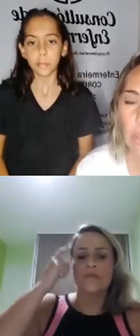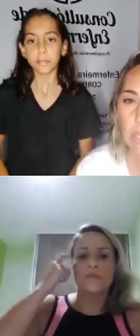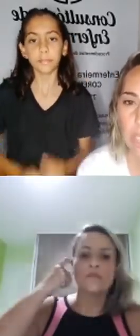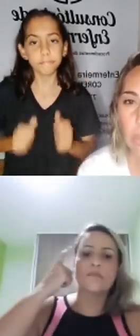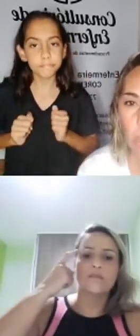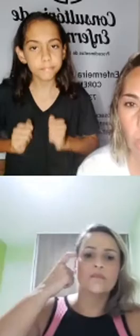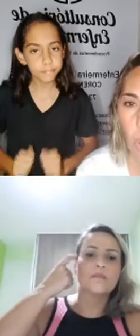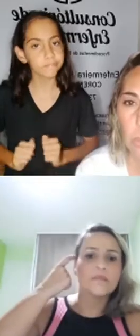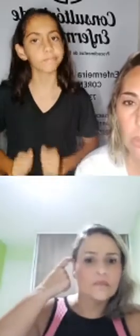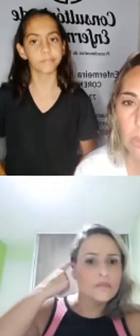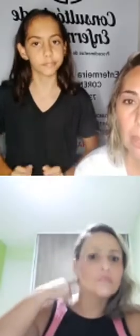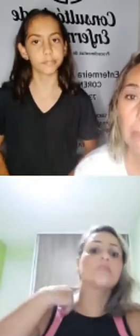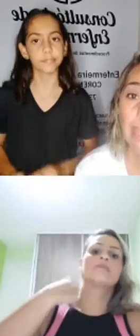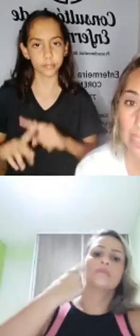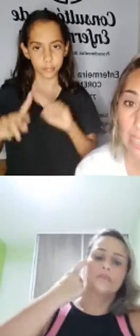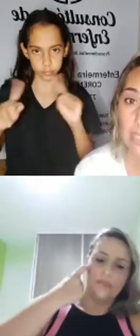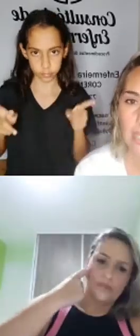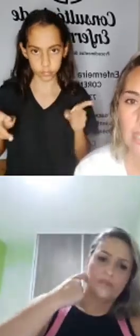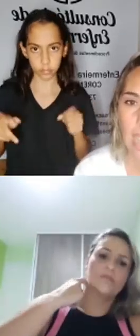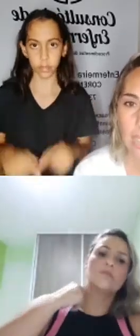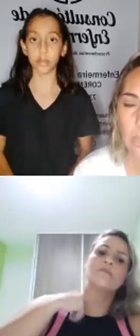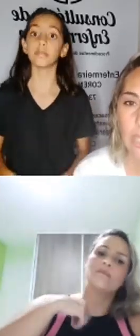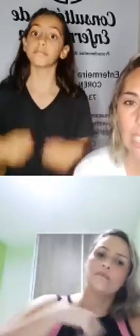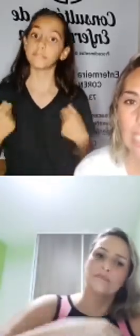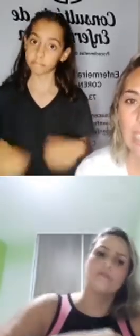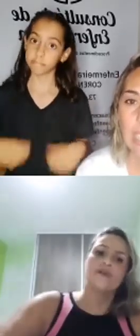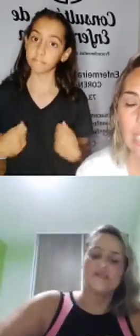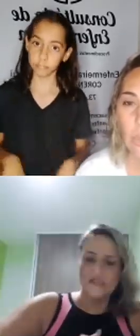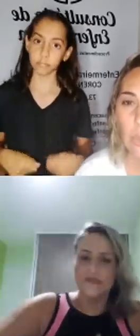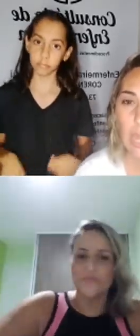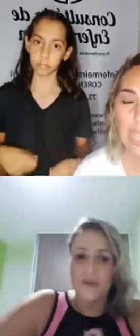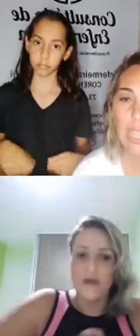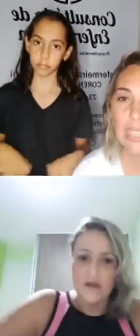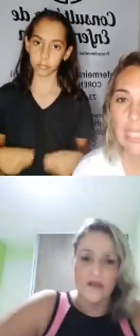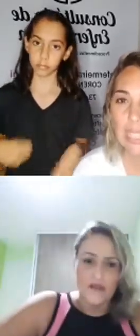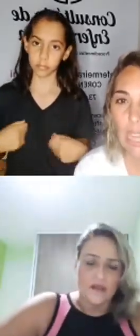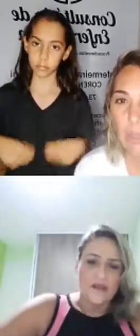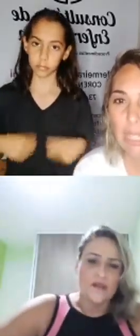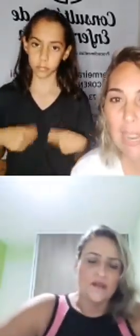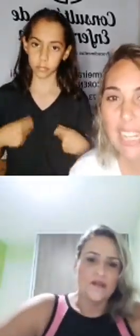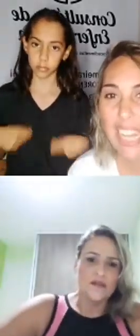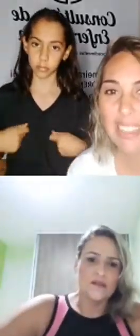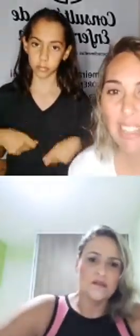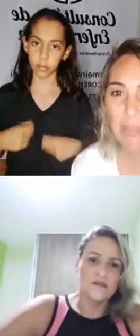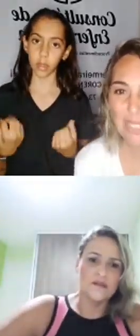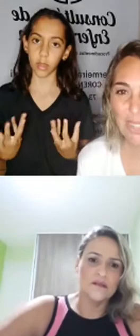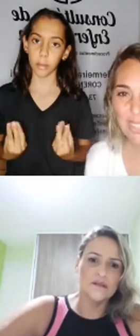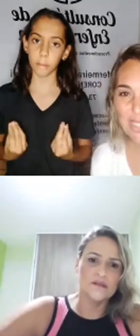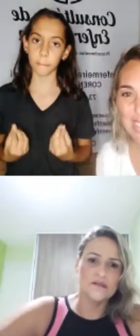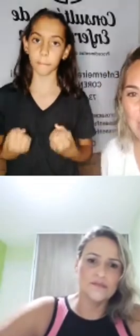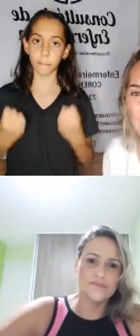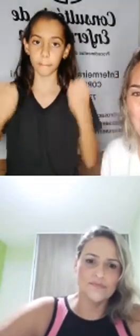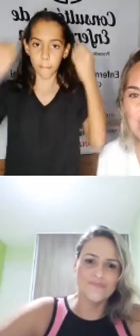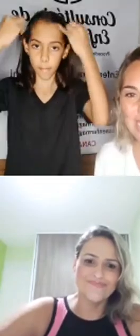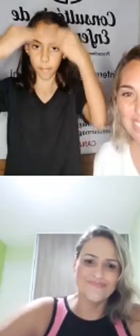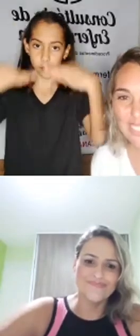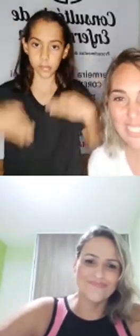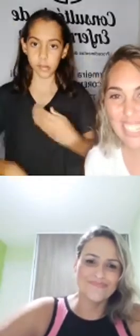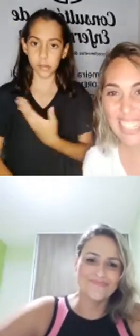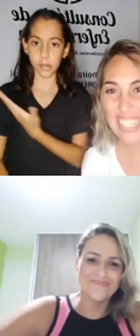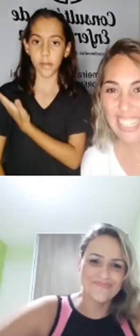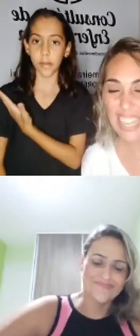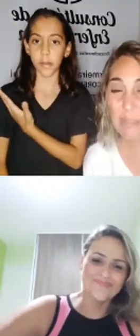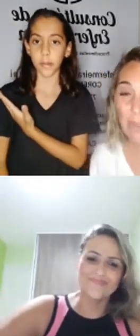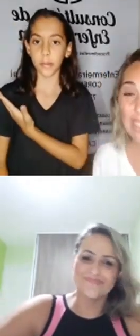devido a um certo incômodo, mas é necessário. Sim. Então, tenta dar uma explanada aí para os nossos amigos,